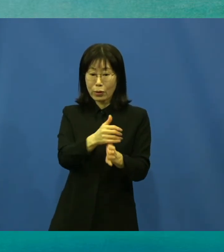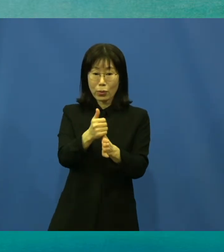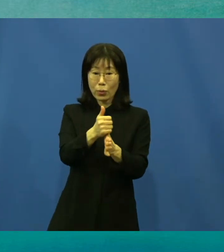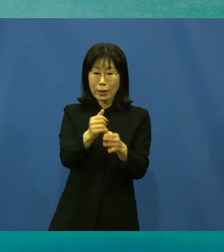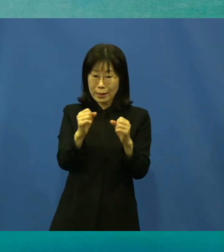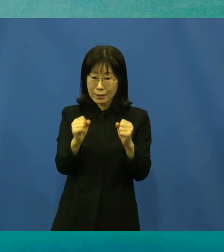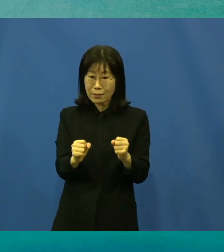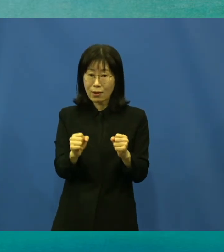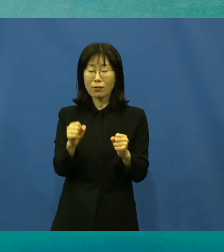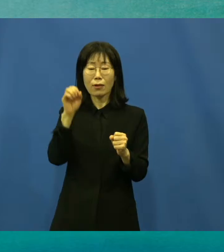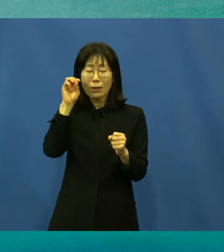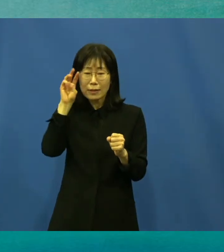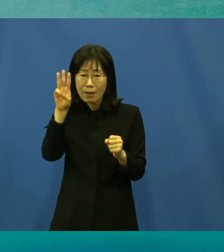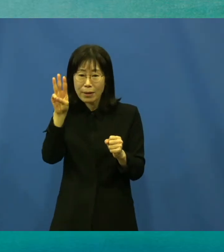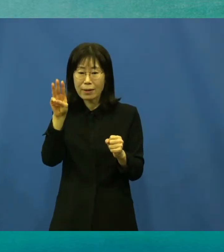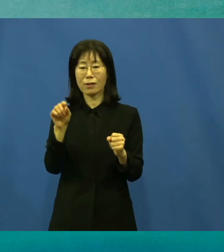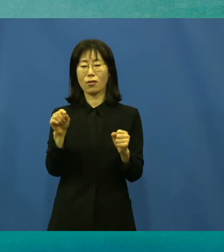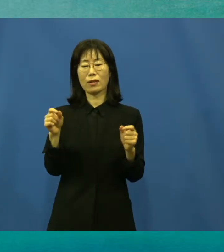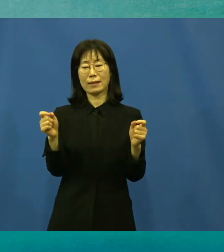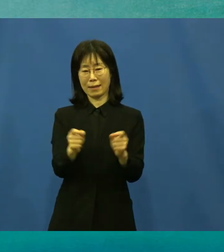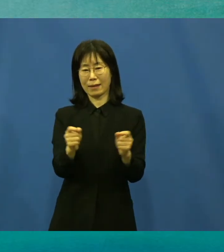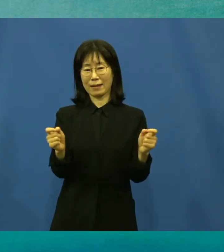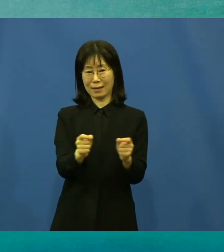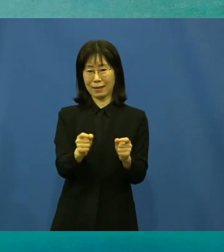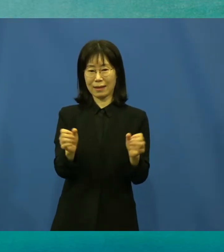요나가 계속 뱃속에 갇혀 있었다면 어떻게 될까요?